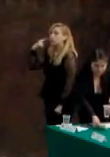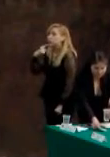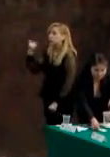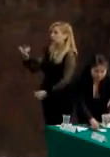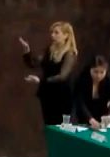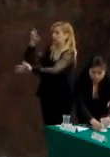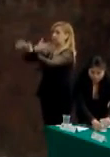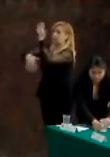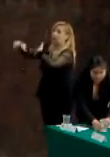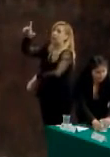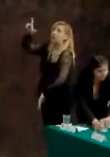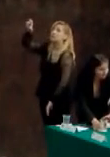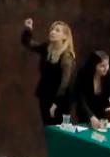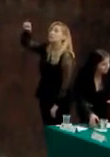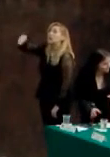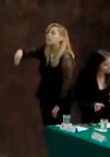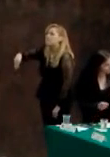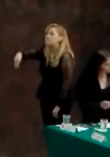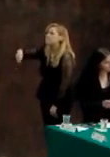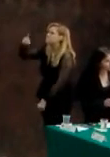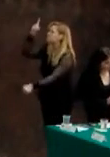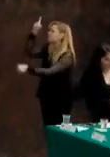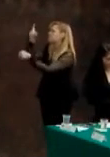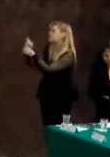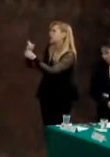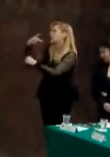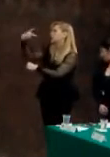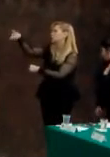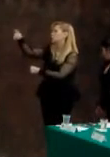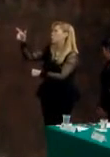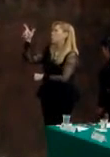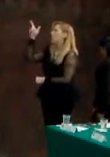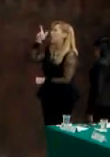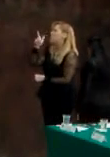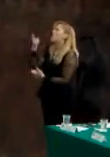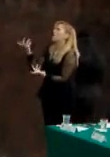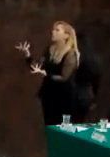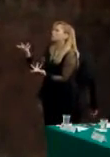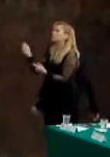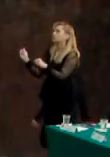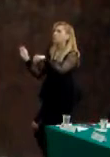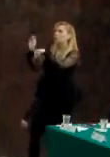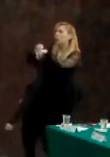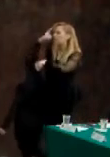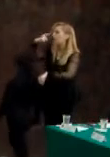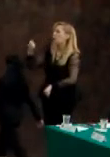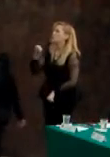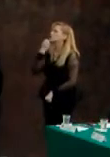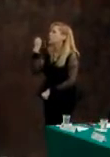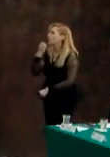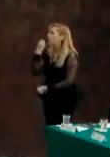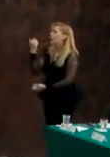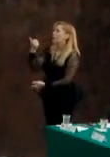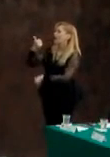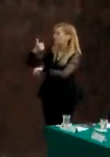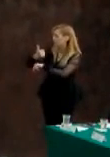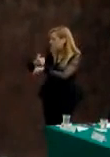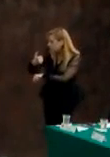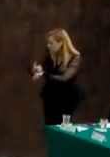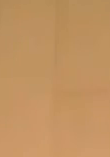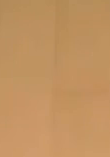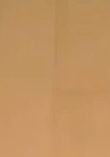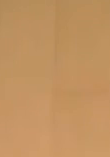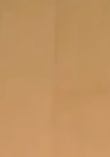lengua de señas mexicana como primera lengua en escuelas de formación básica y media